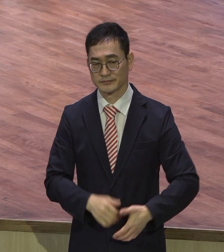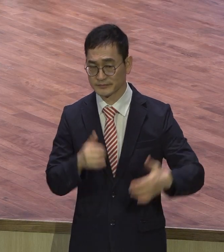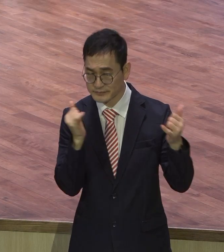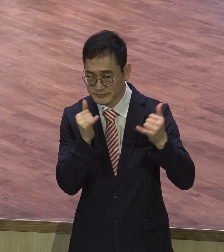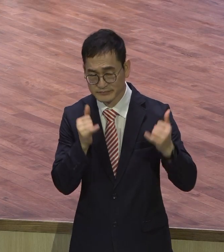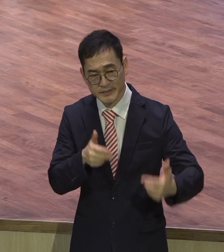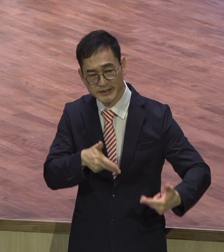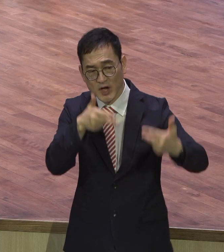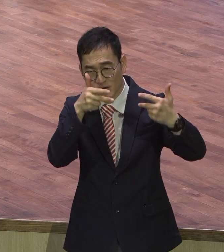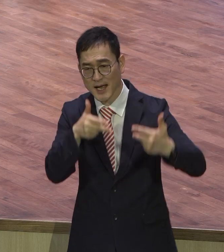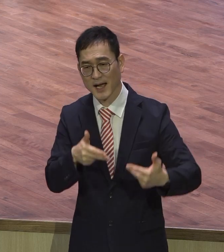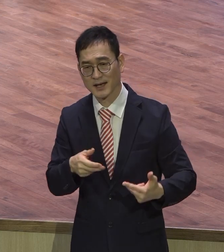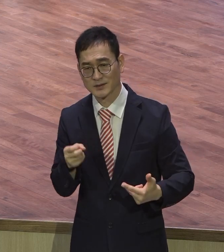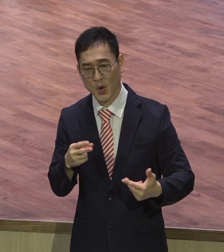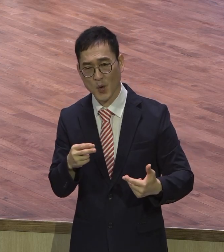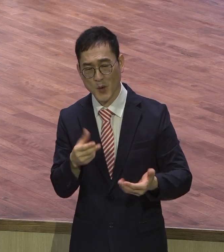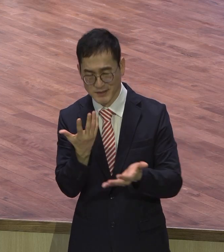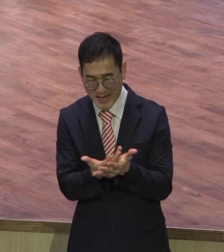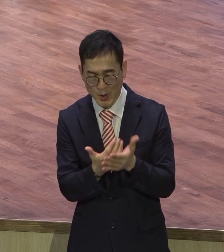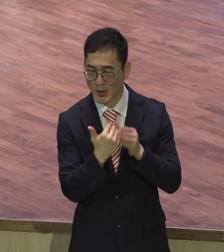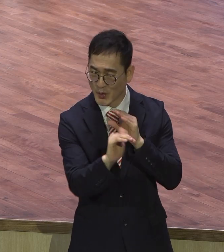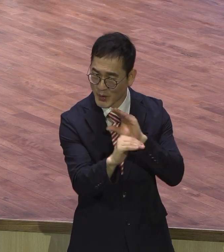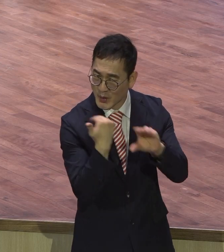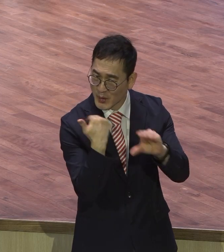콘텐츠를 그렇게 공유할 수도 있어요.